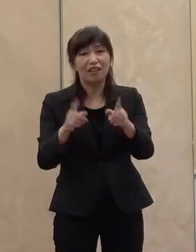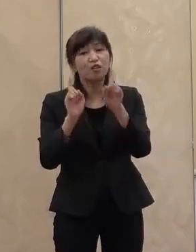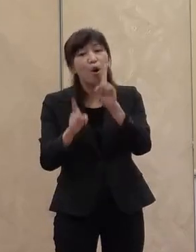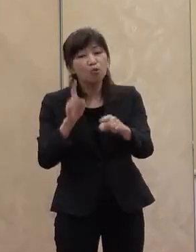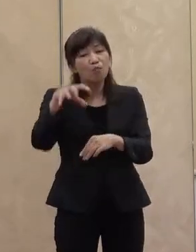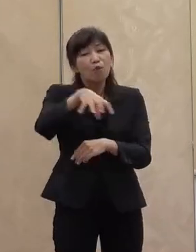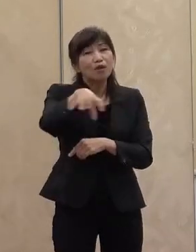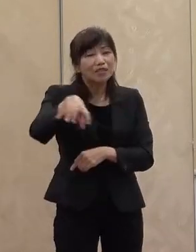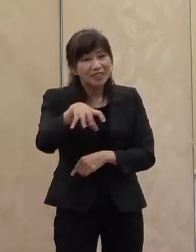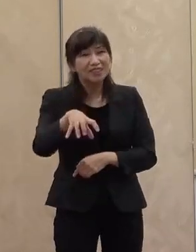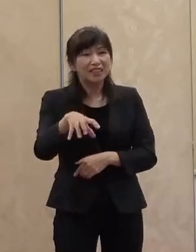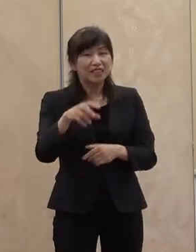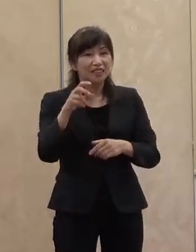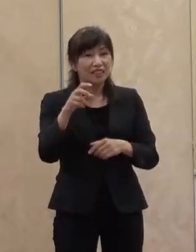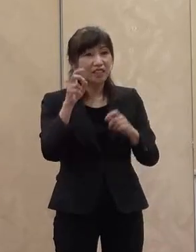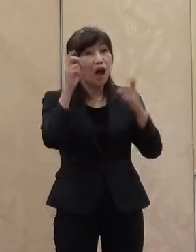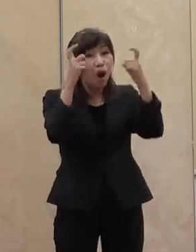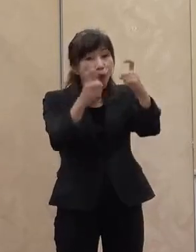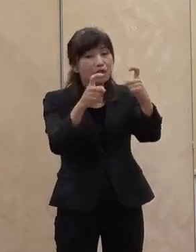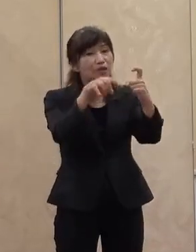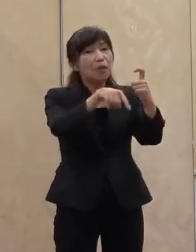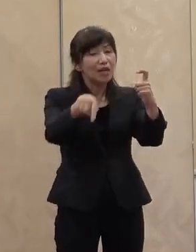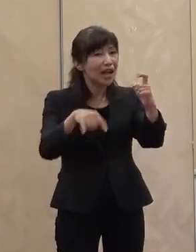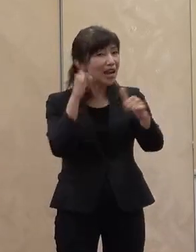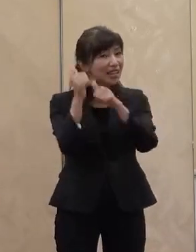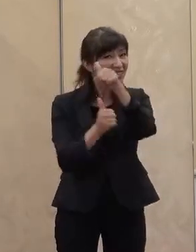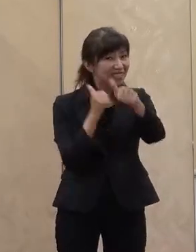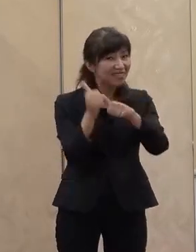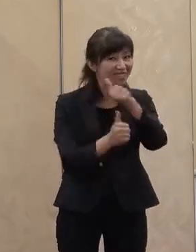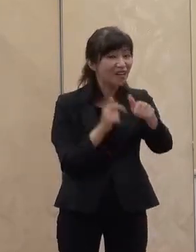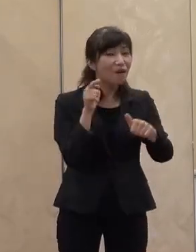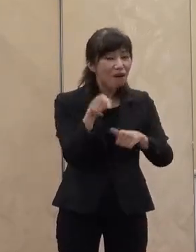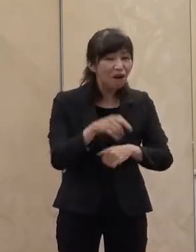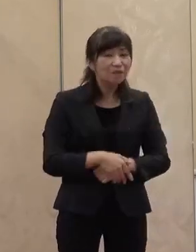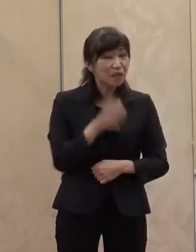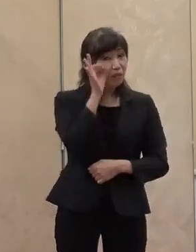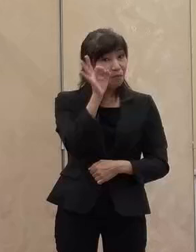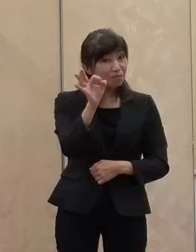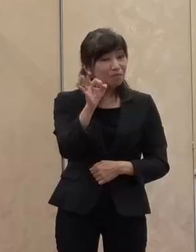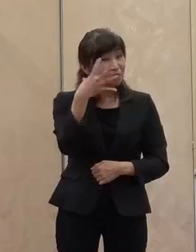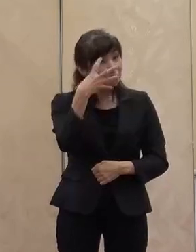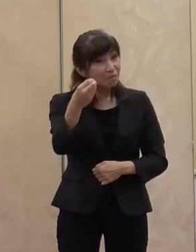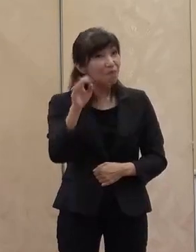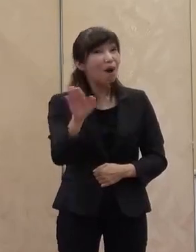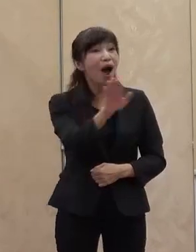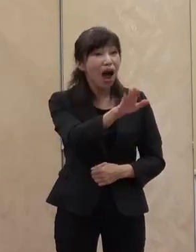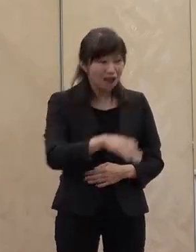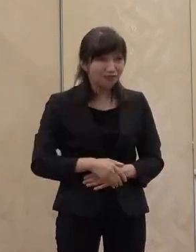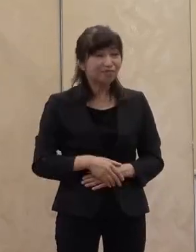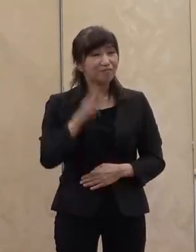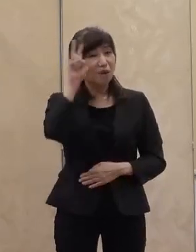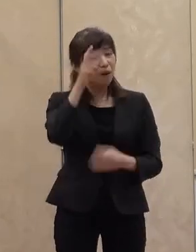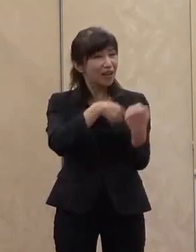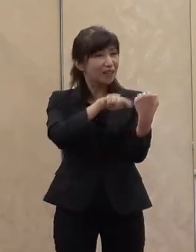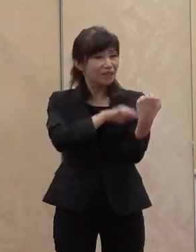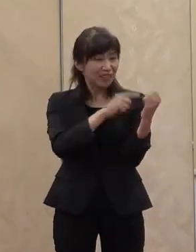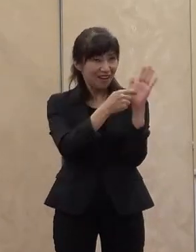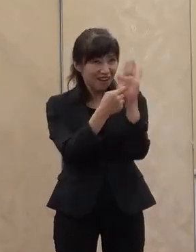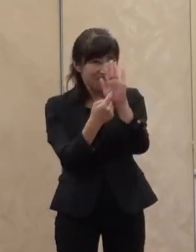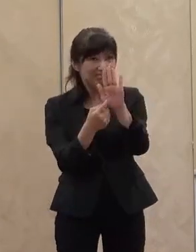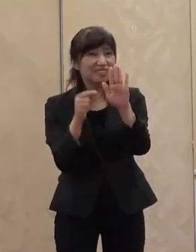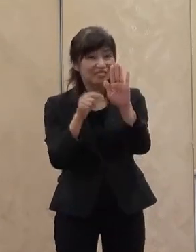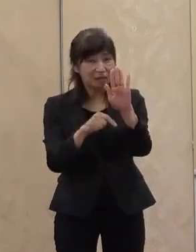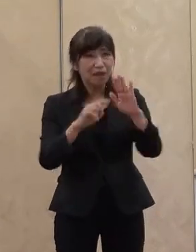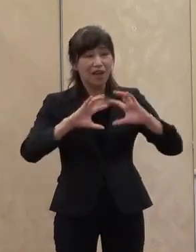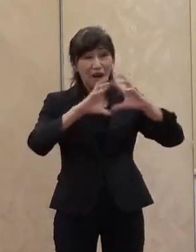にも来たいと思う人がたくさんいるわけなんで、大阪の力、日本の力を発信するという意味では、大阪を国際金